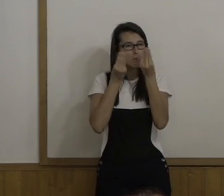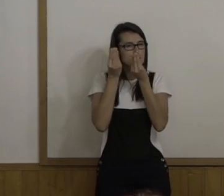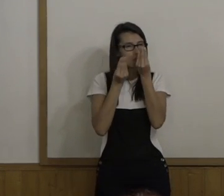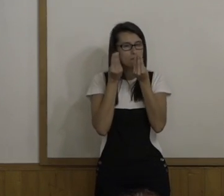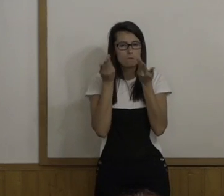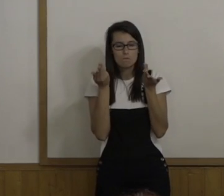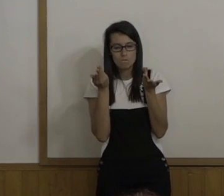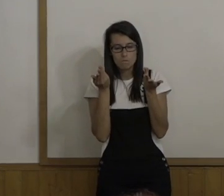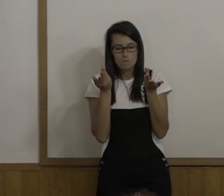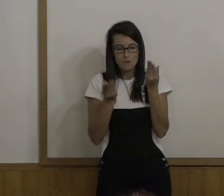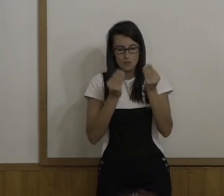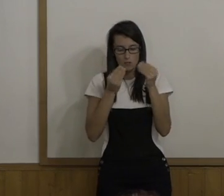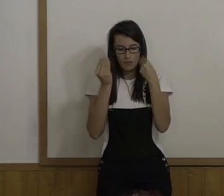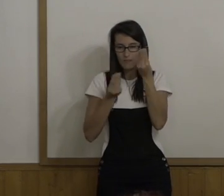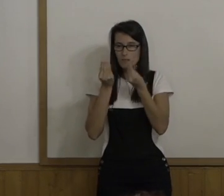decidieron regalarle unos